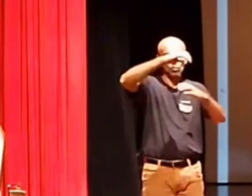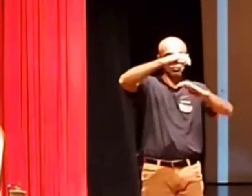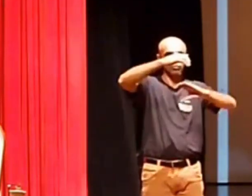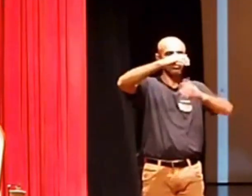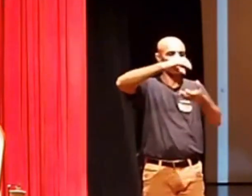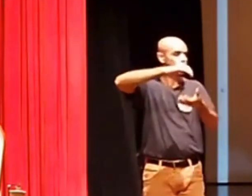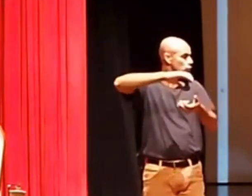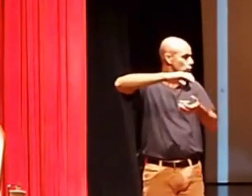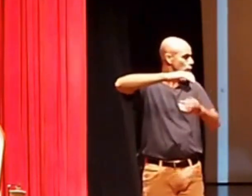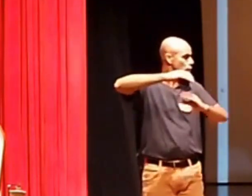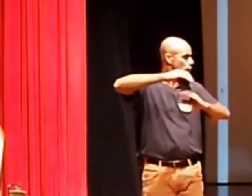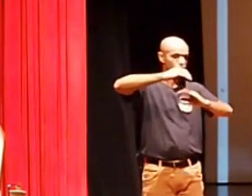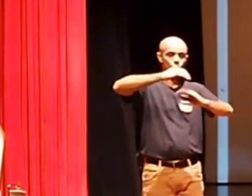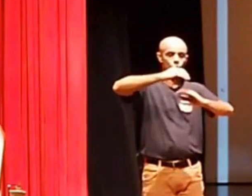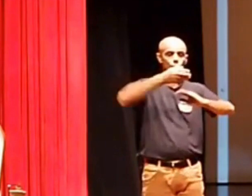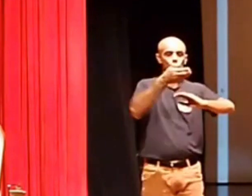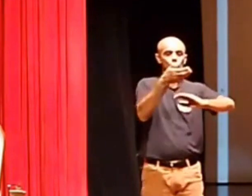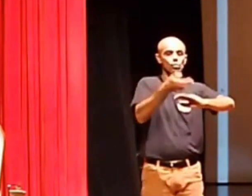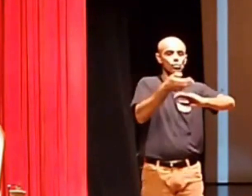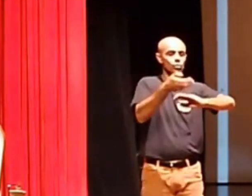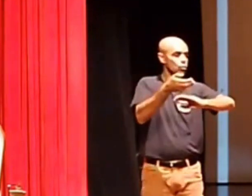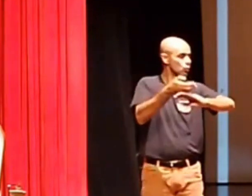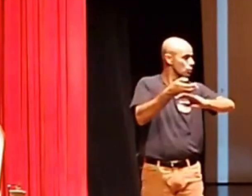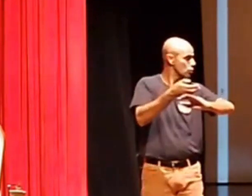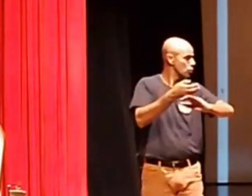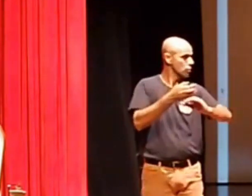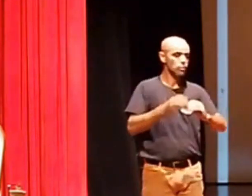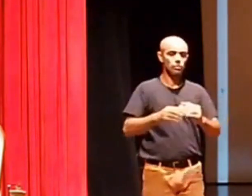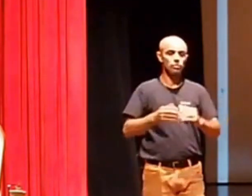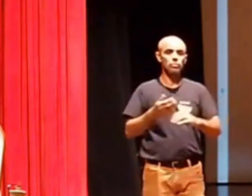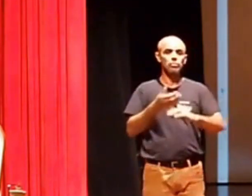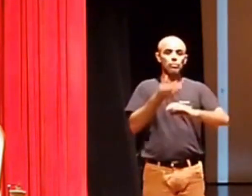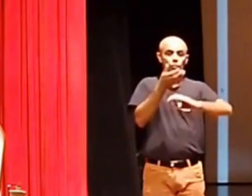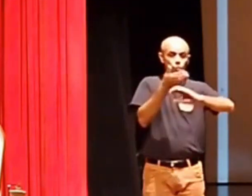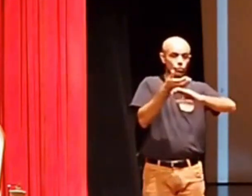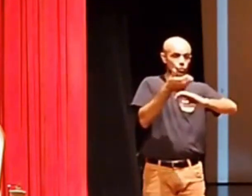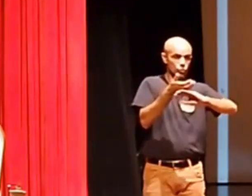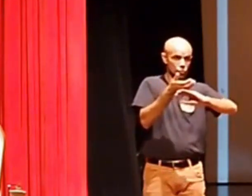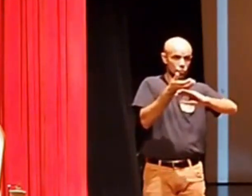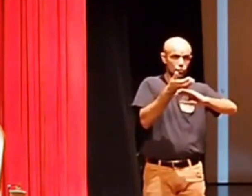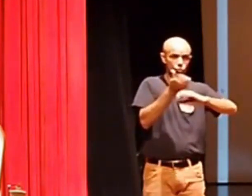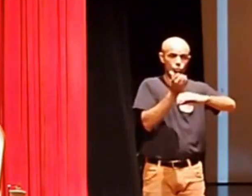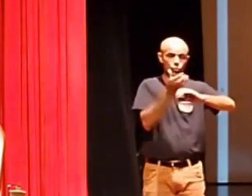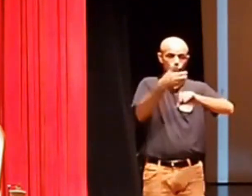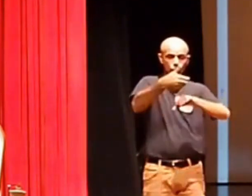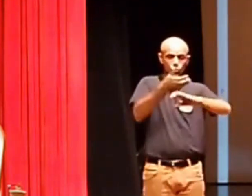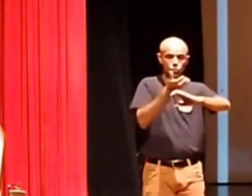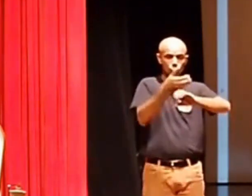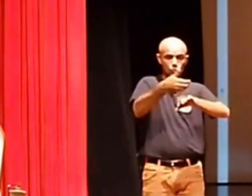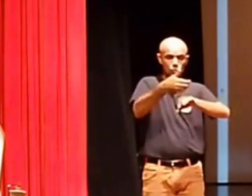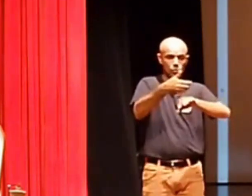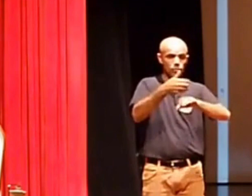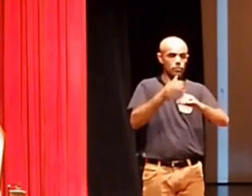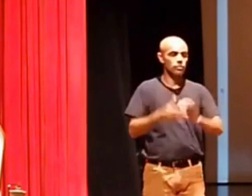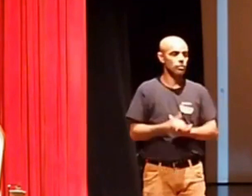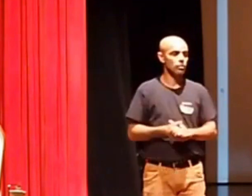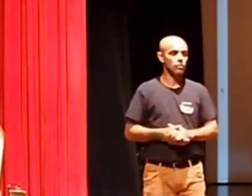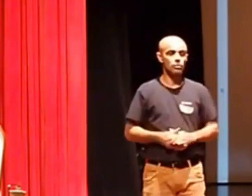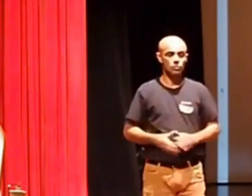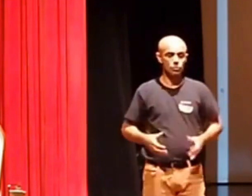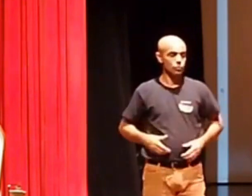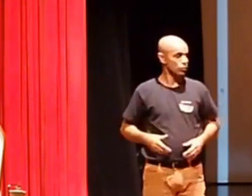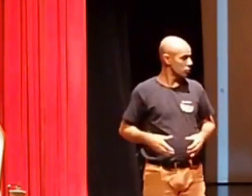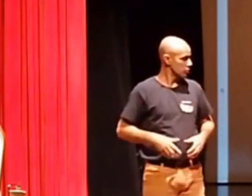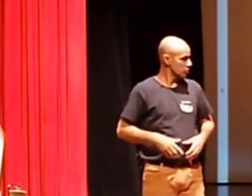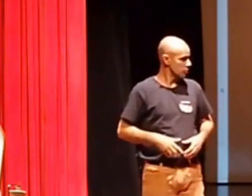ou menos isso aqui, ó. Tô aqui de frente, lado convexo. Lado côncavo. Lado côncavo